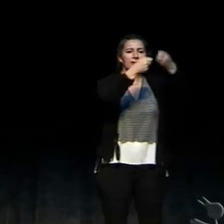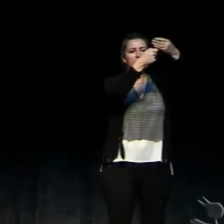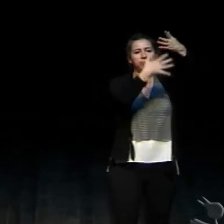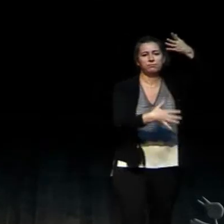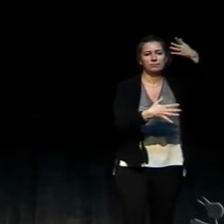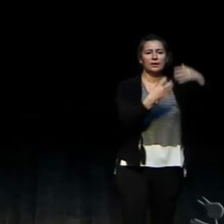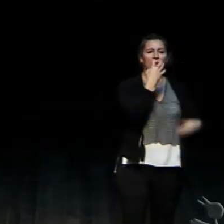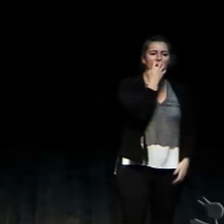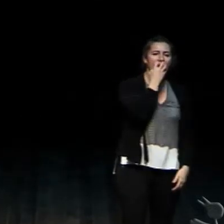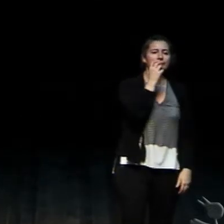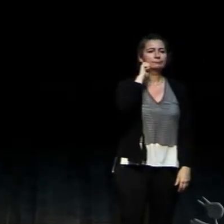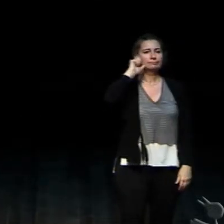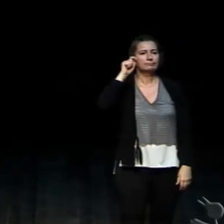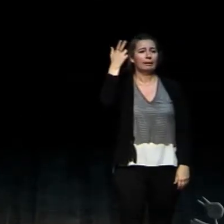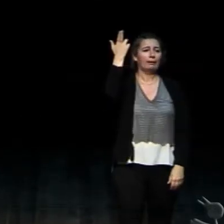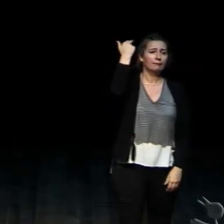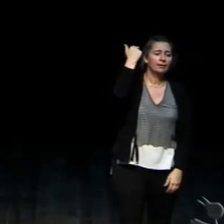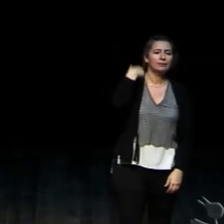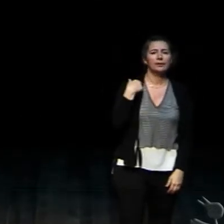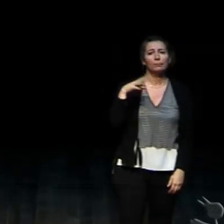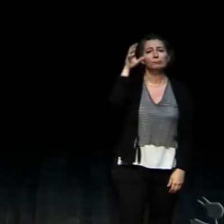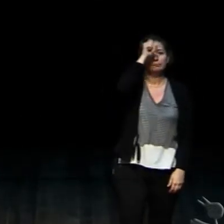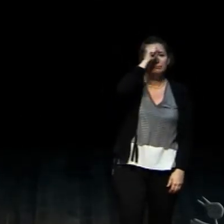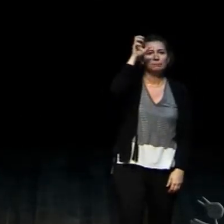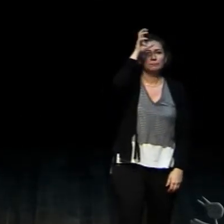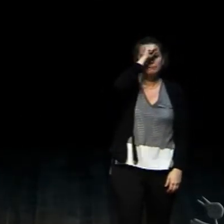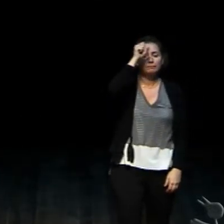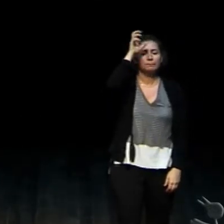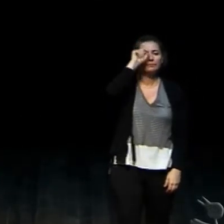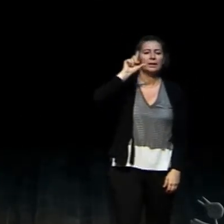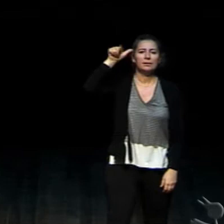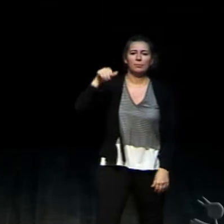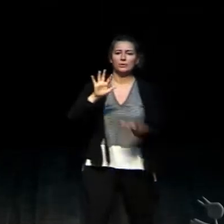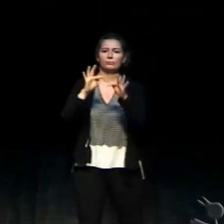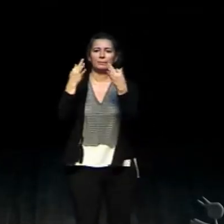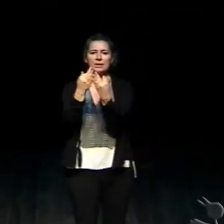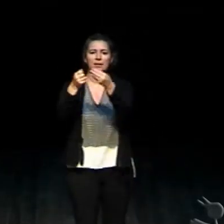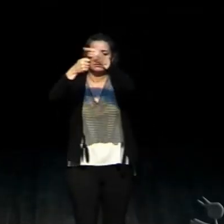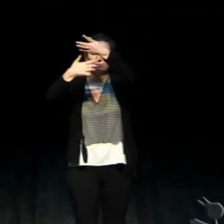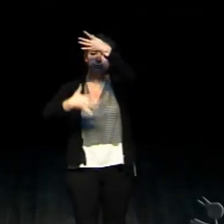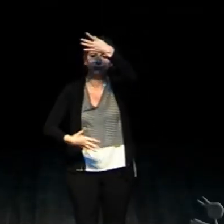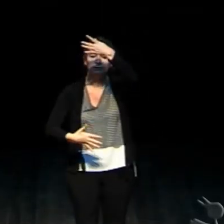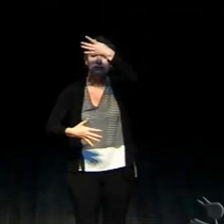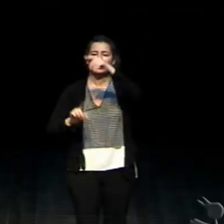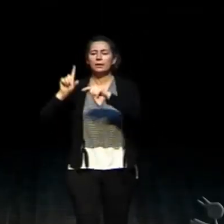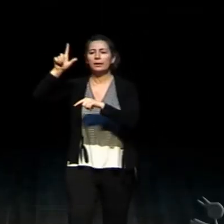o professor vem e tem o tema animais. E aí tem ali aquela lista de palavras para o aluno aprender os sinais desses